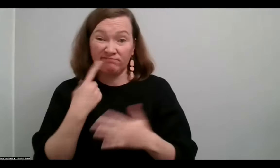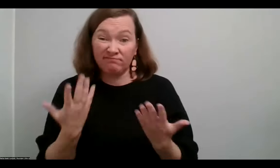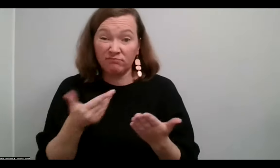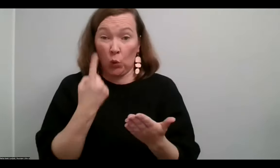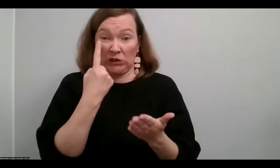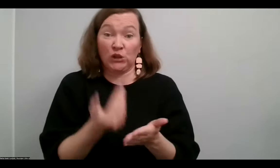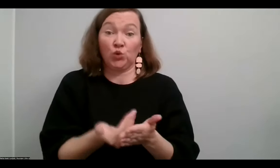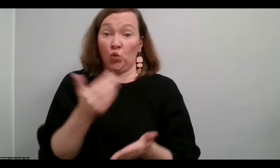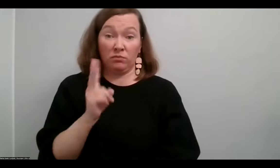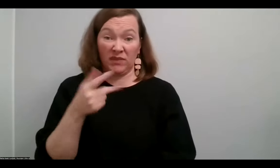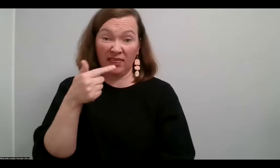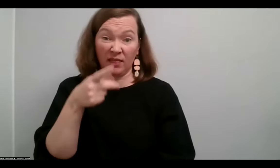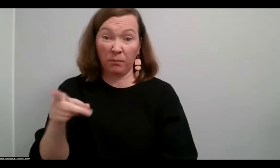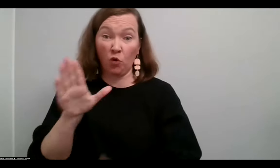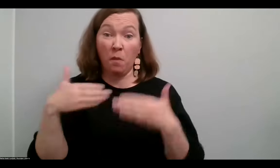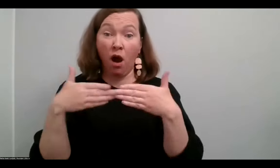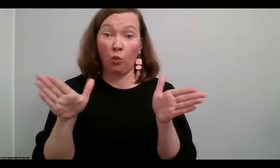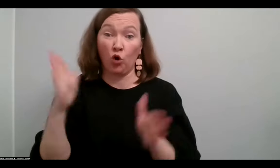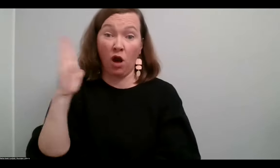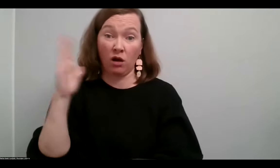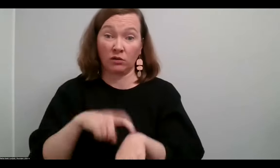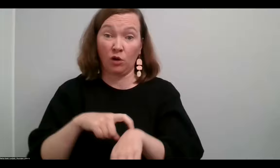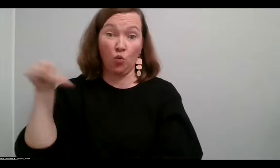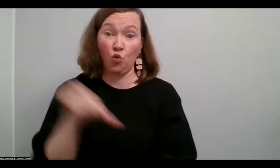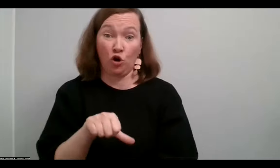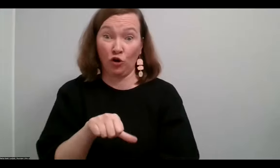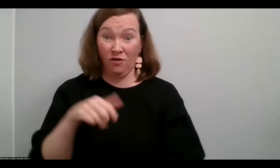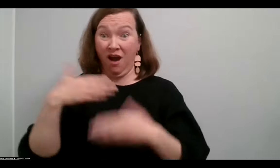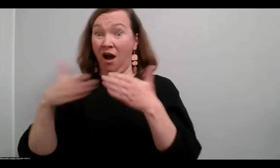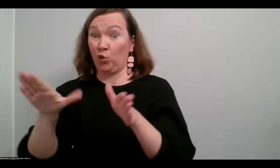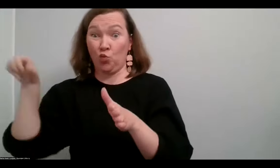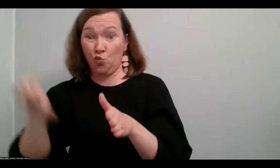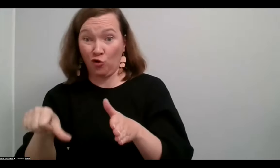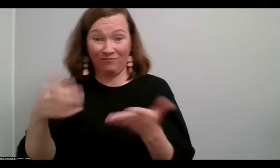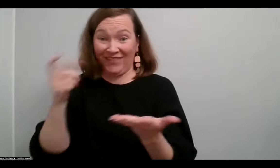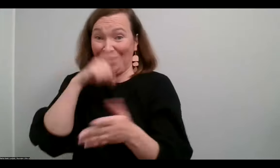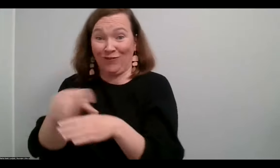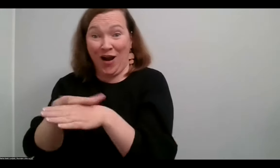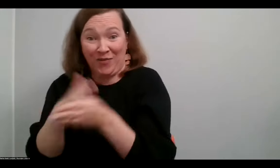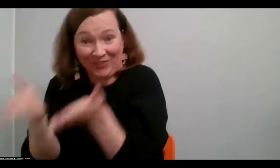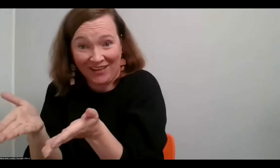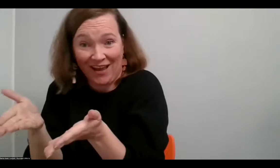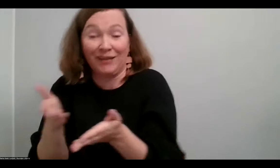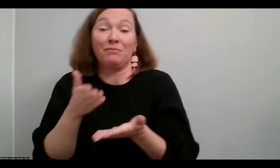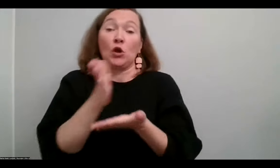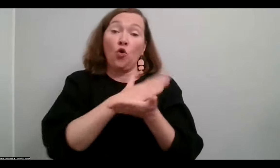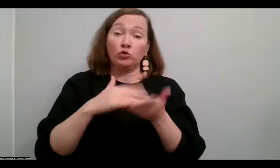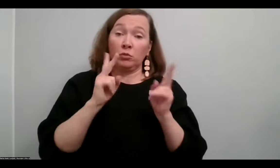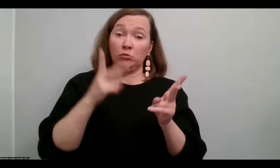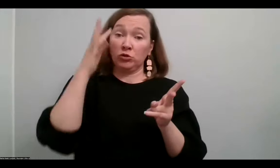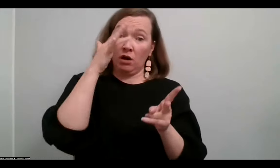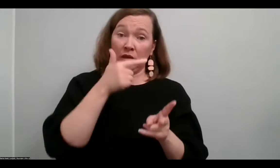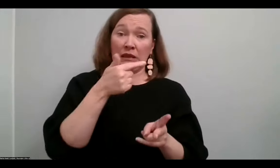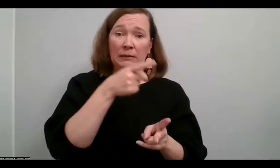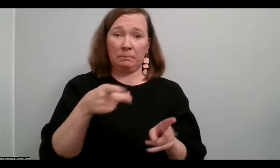eli todella paljon laskua käyttäjämäärissä, niin tietenkin syynä on huonot aukioloajat. Eihän sitä voi